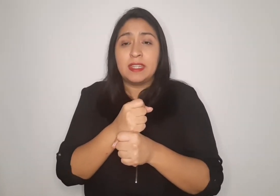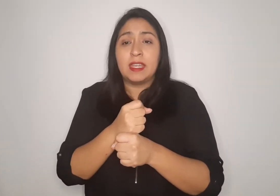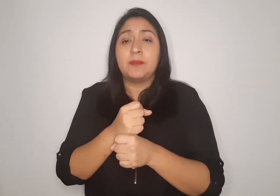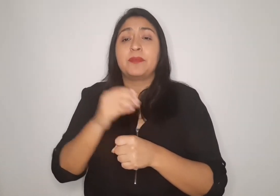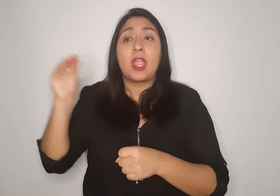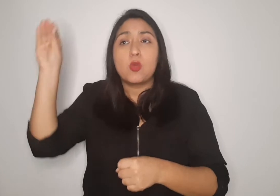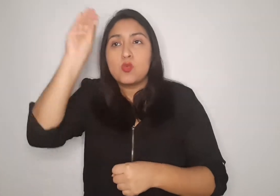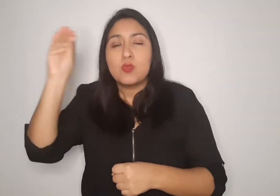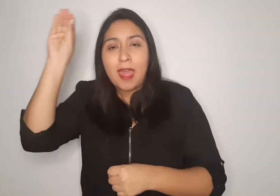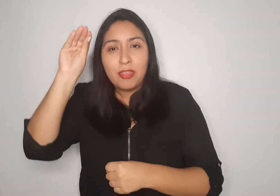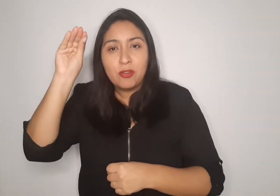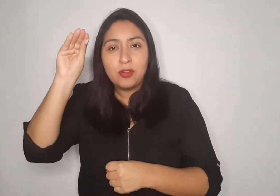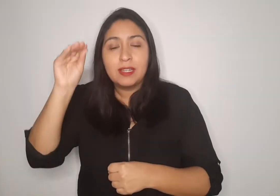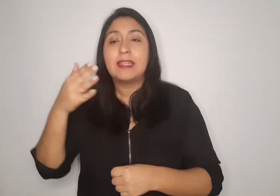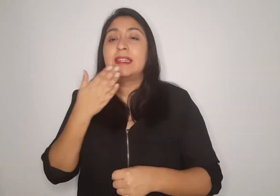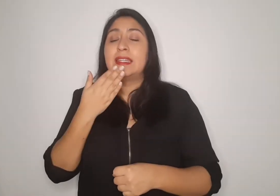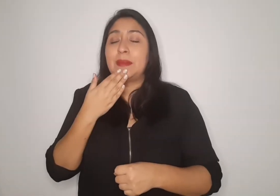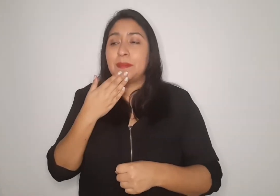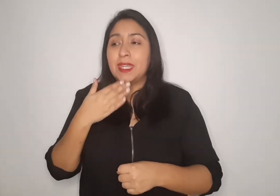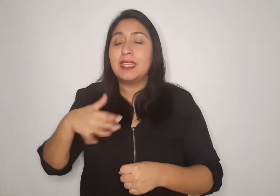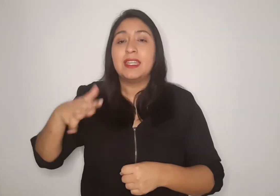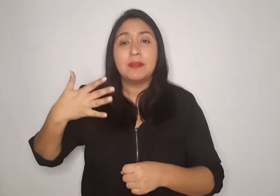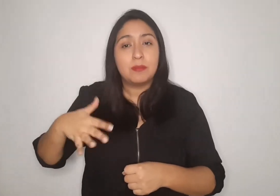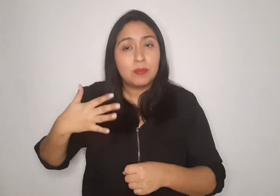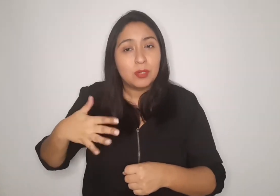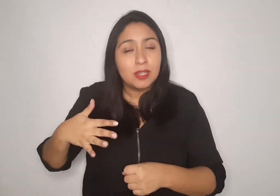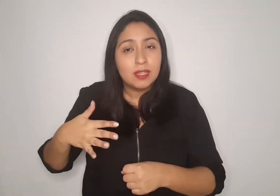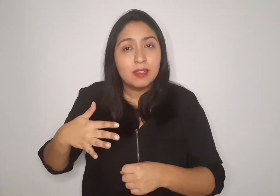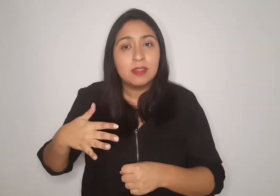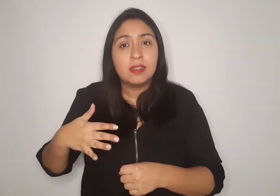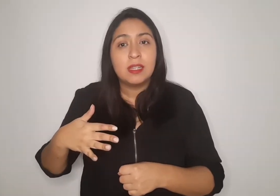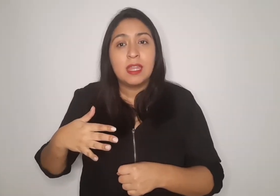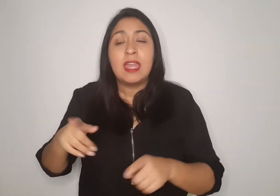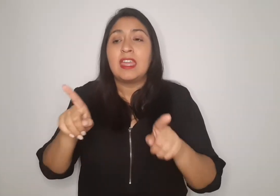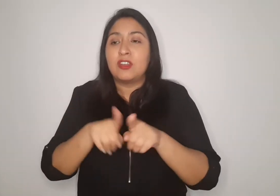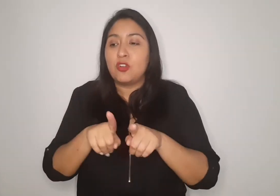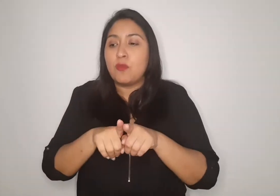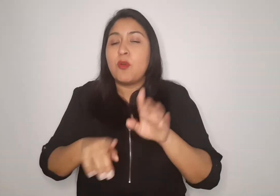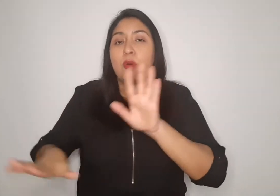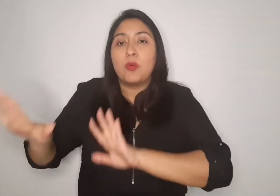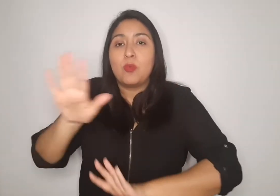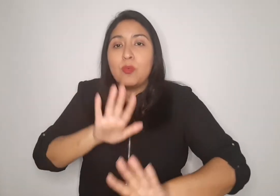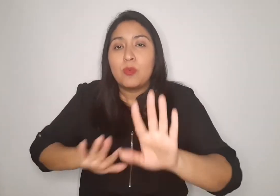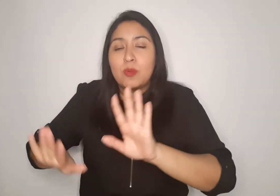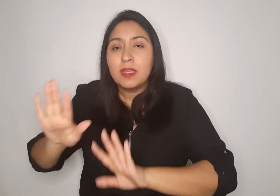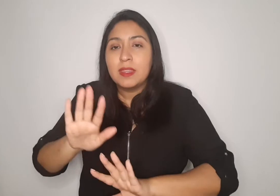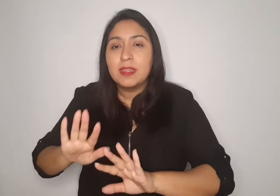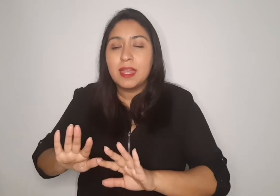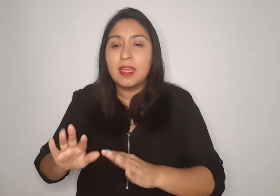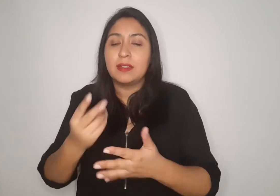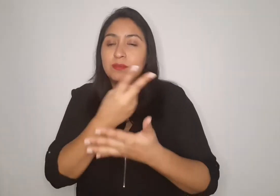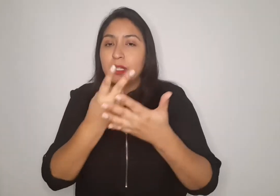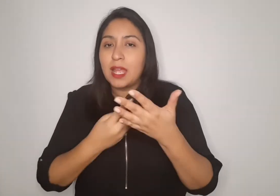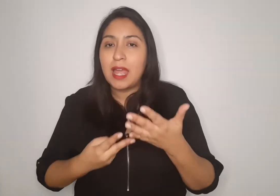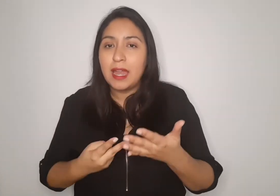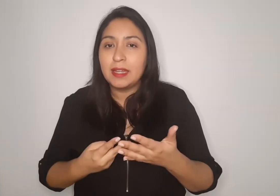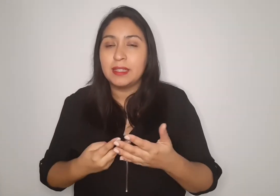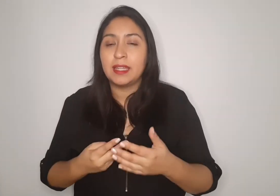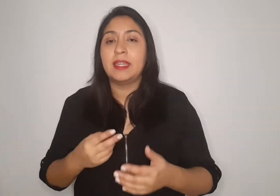creo que en esos términos Francisco ha hecho una labor curatorial increíble y la sigue haciendo, porque él está todo el